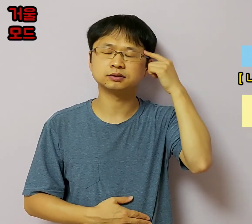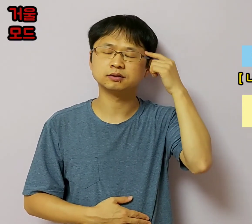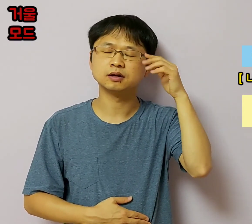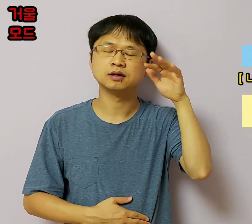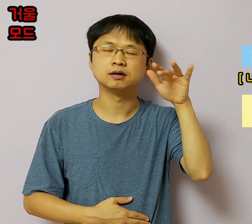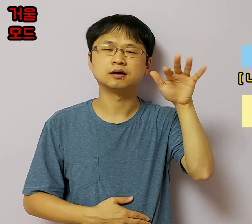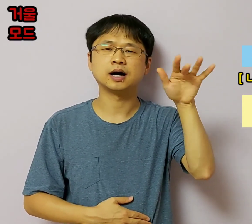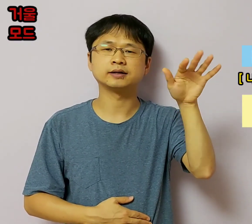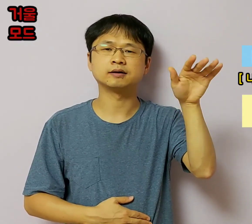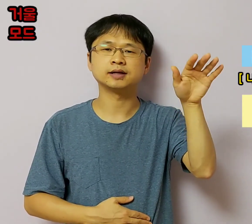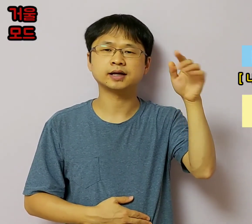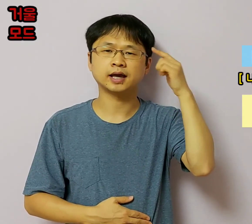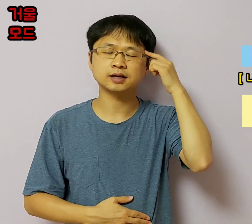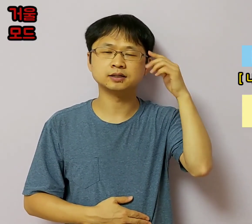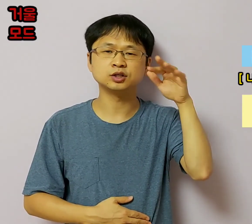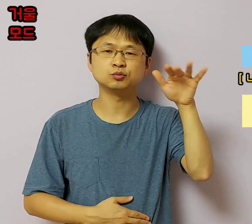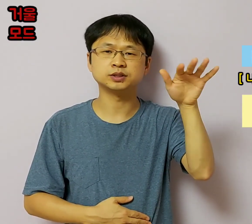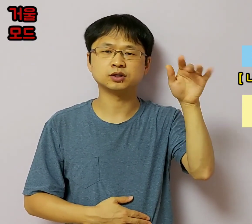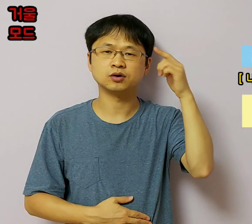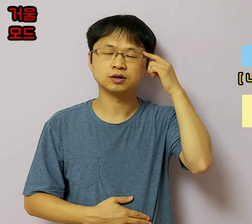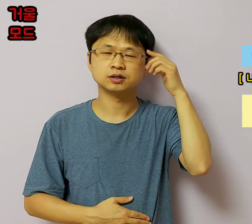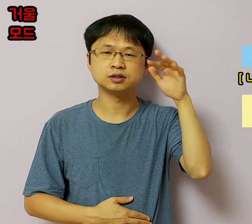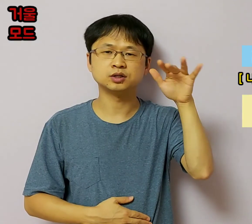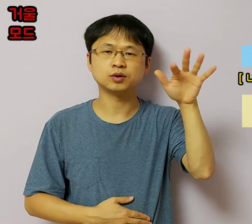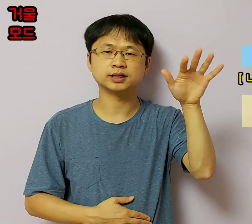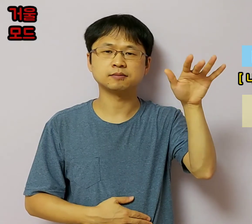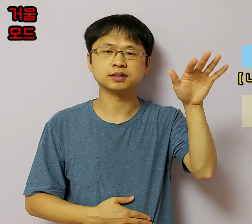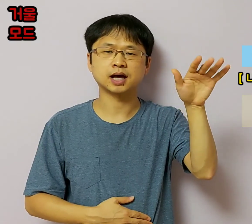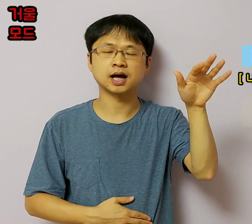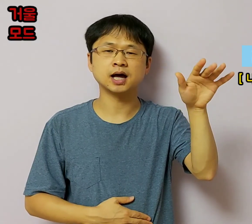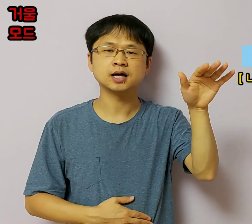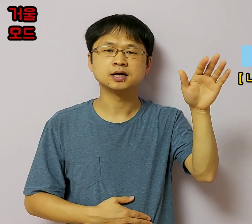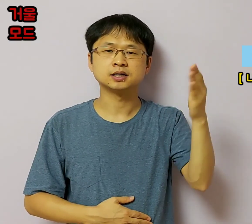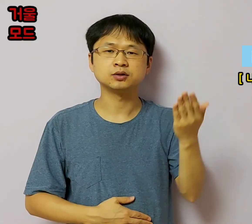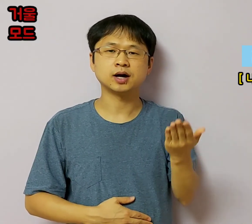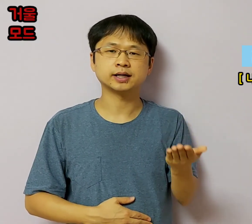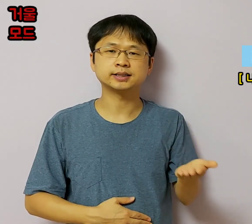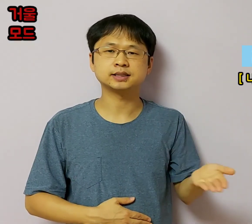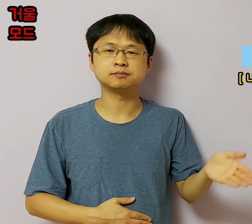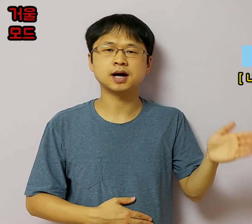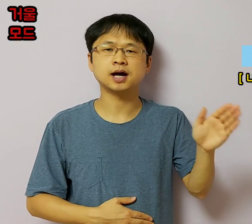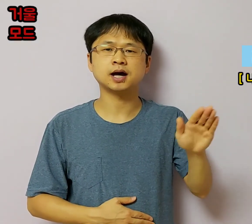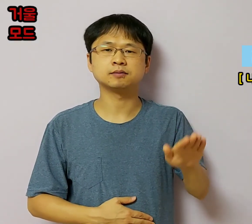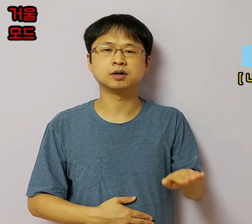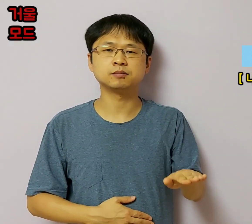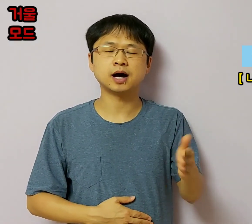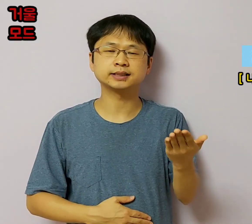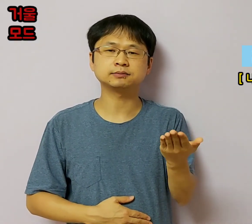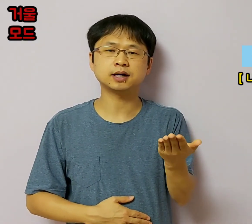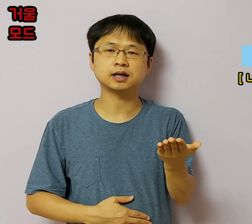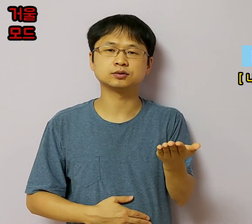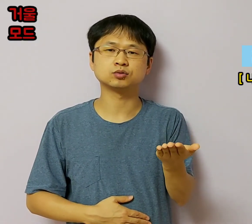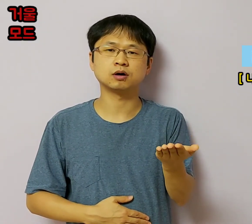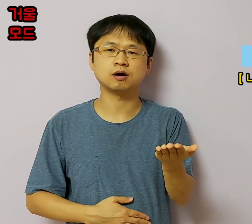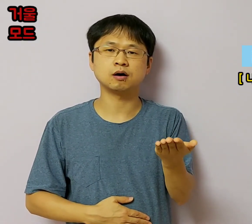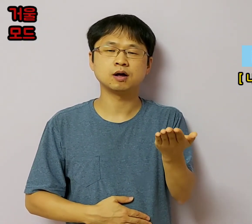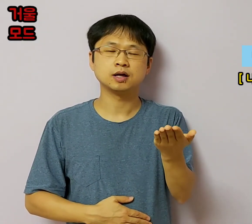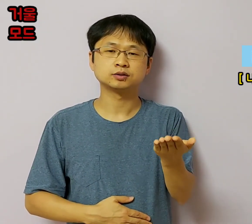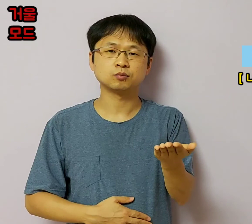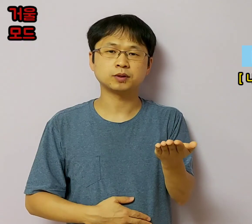것, 아련하게 그리움이죠. 그리워하다입니다. 그리워하겠지만 하지만 하는 수어